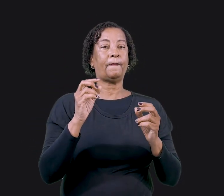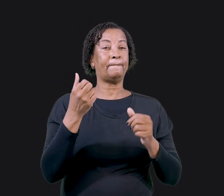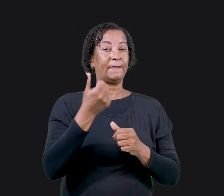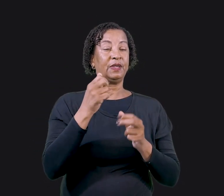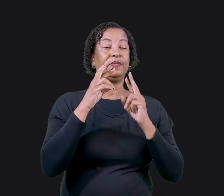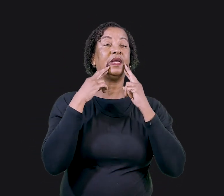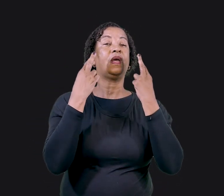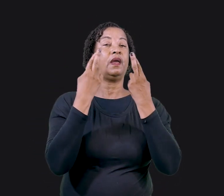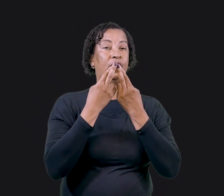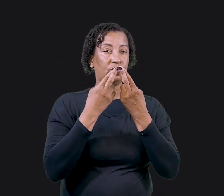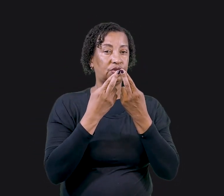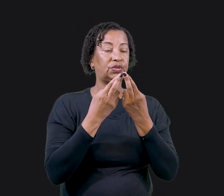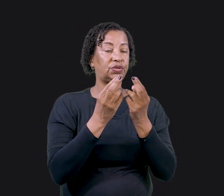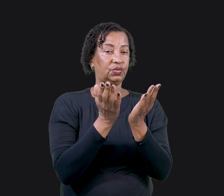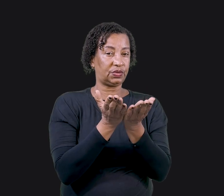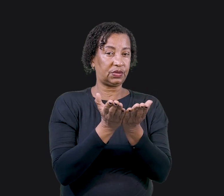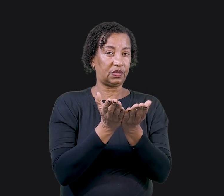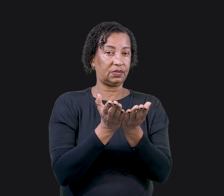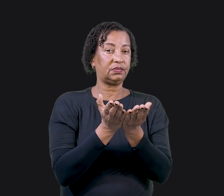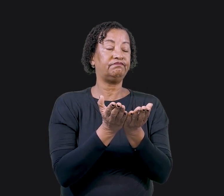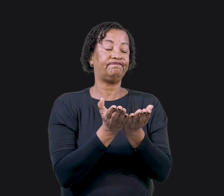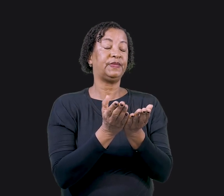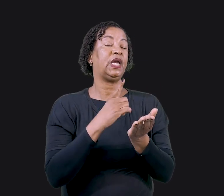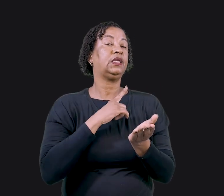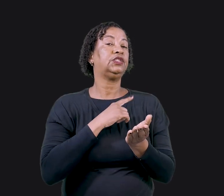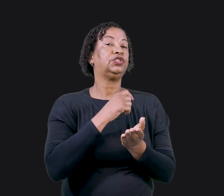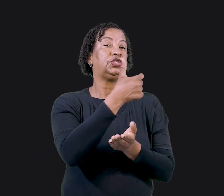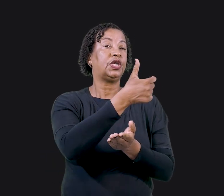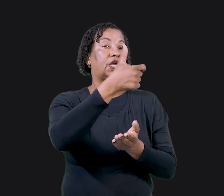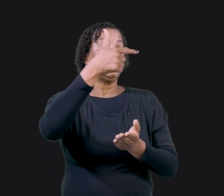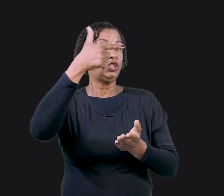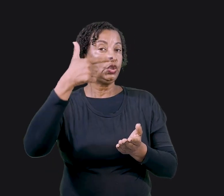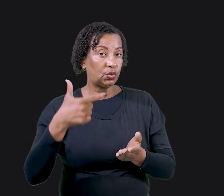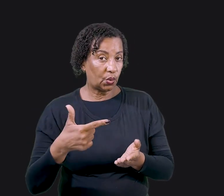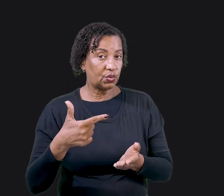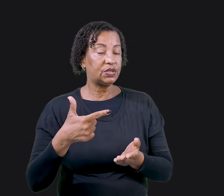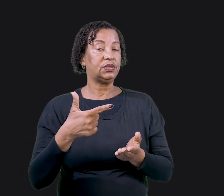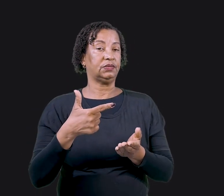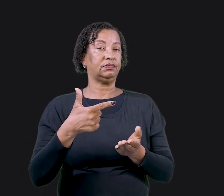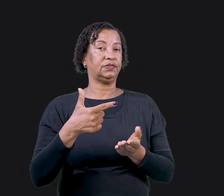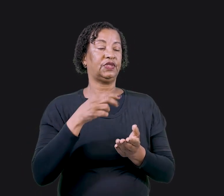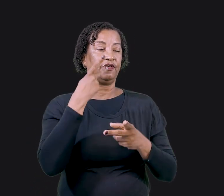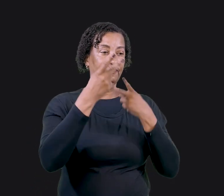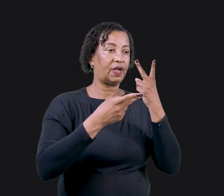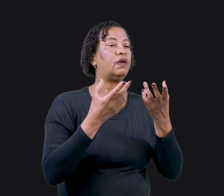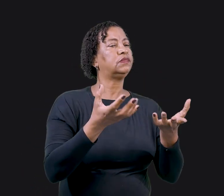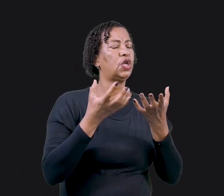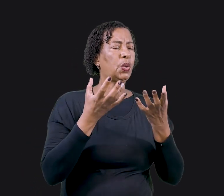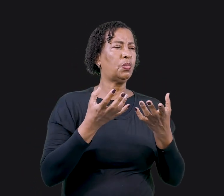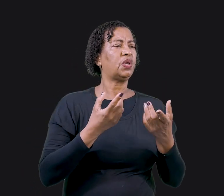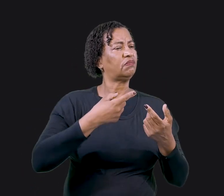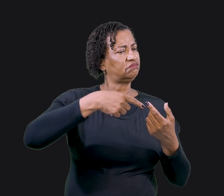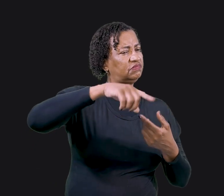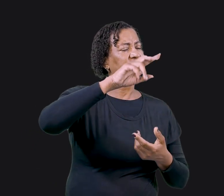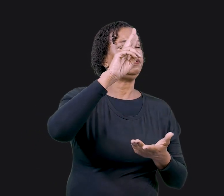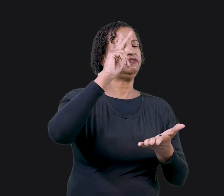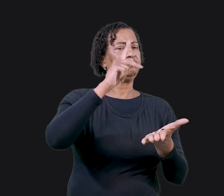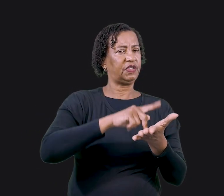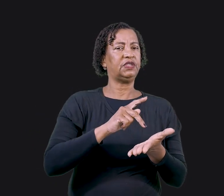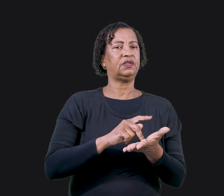cristão, mas ao final ele tinha apenas 12 seguidores que disseram: eu quero ser um dos poucos, eu quero ser verdadeiro, eu quero ser